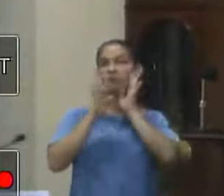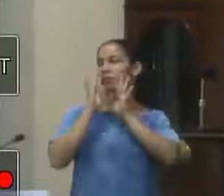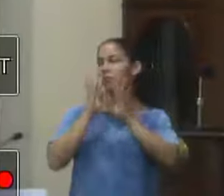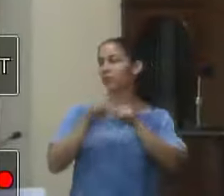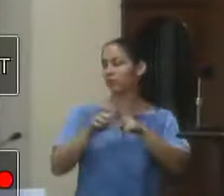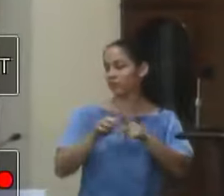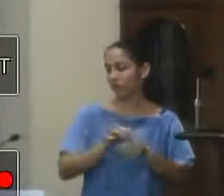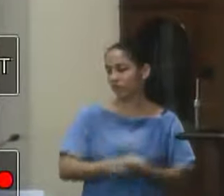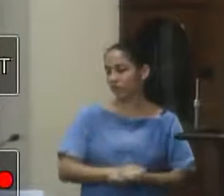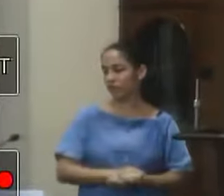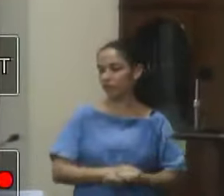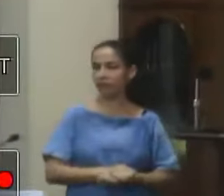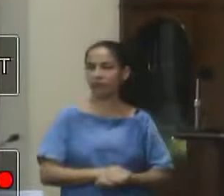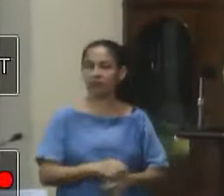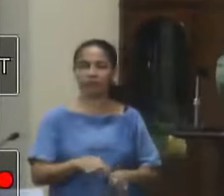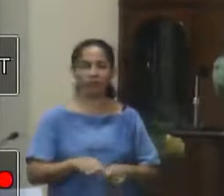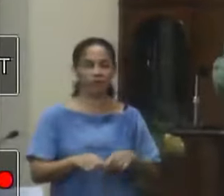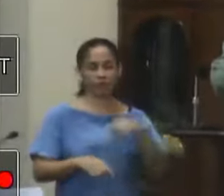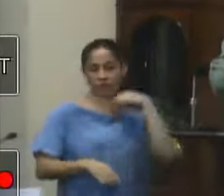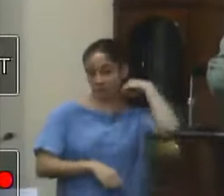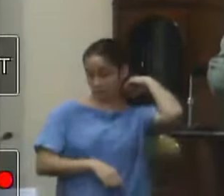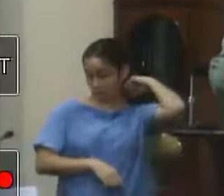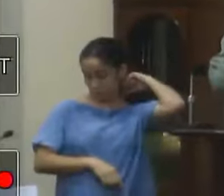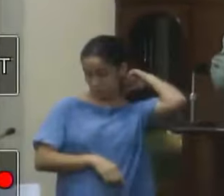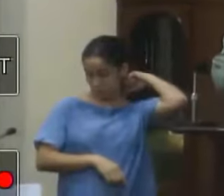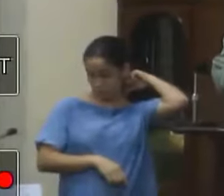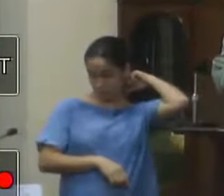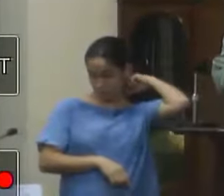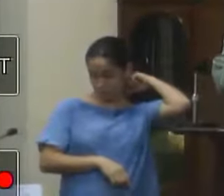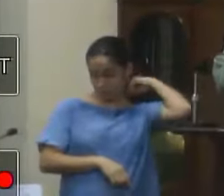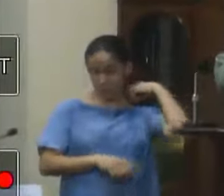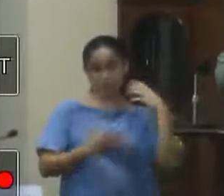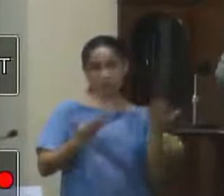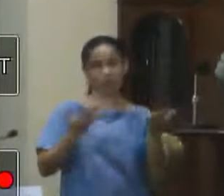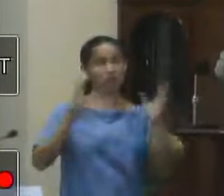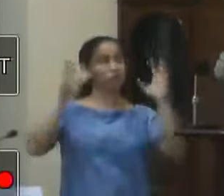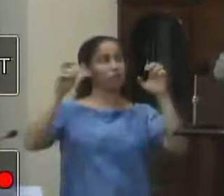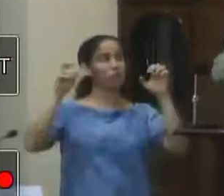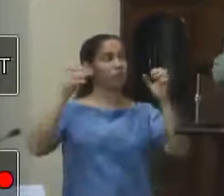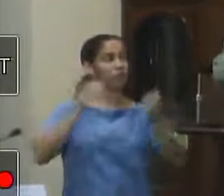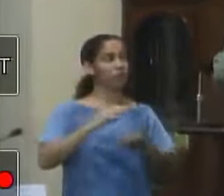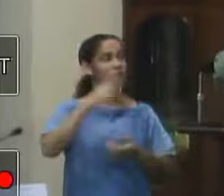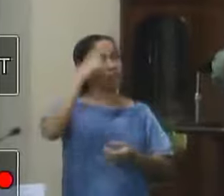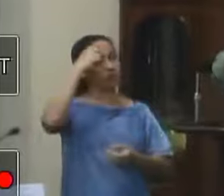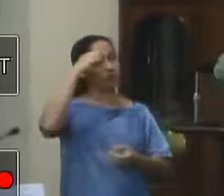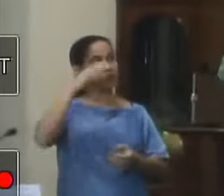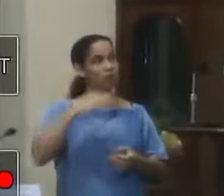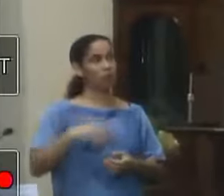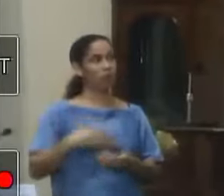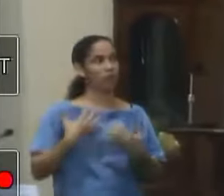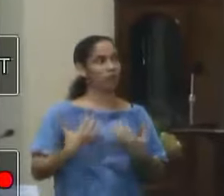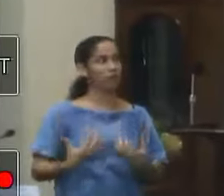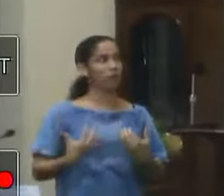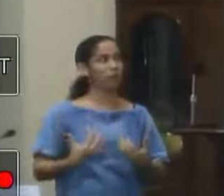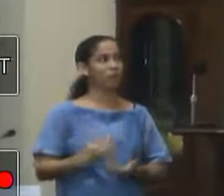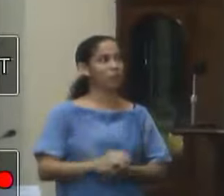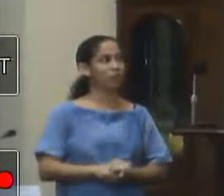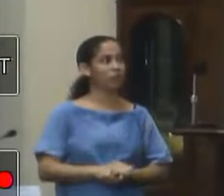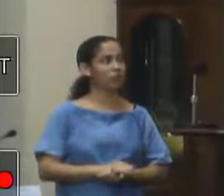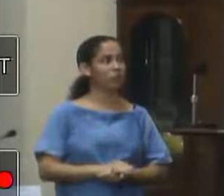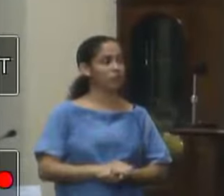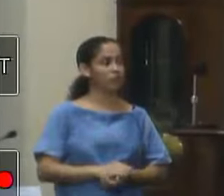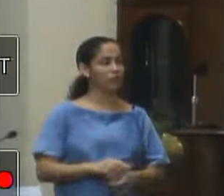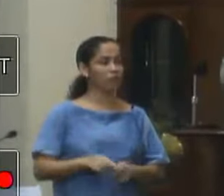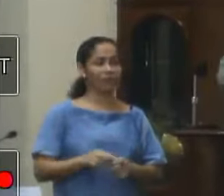internet. Hoje eu só quero falar sobre um assunto, presidente. Minha semana foi meio puxada, eu tô meio